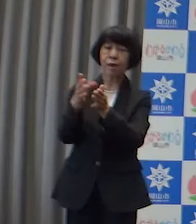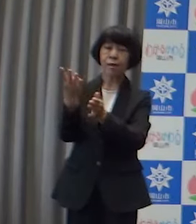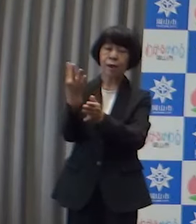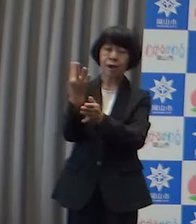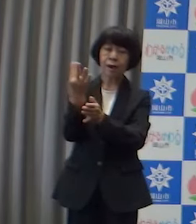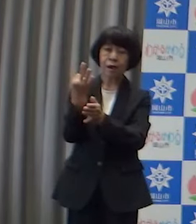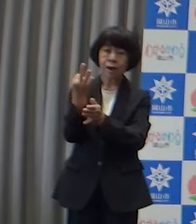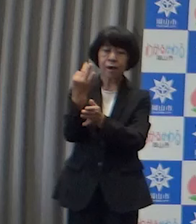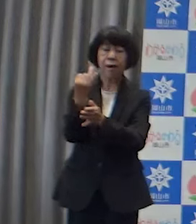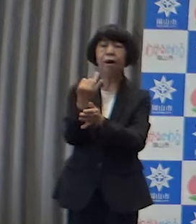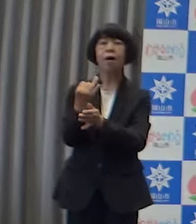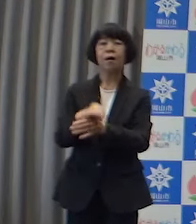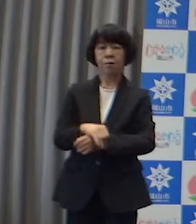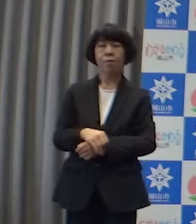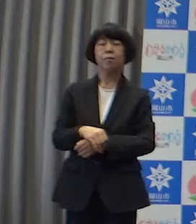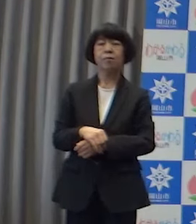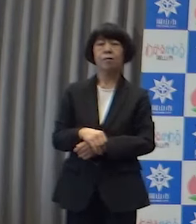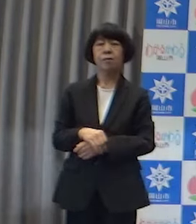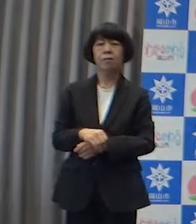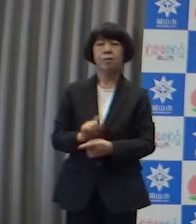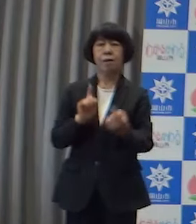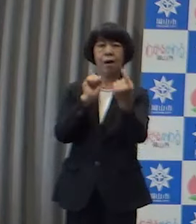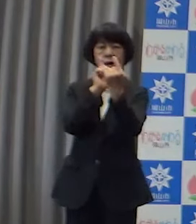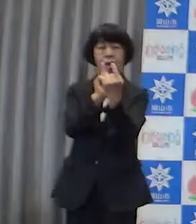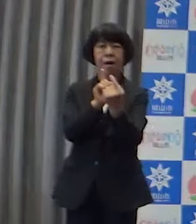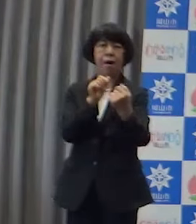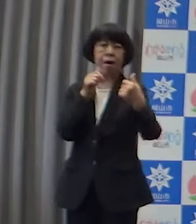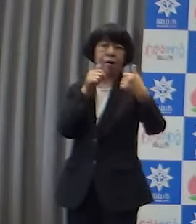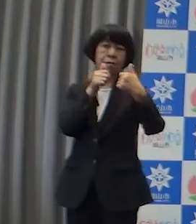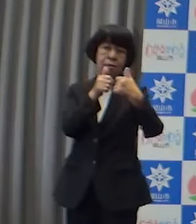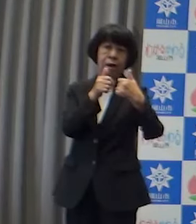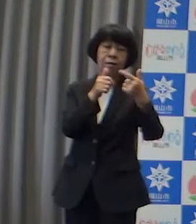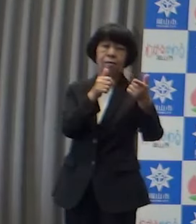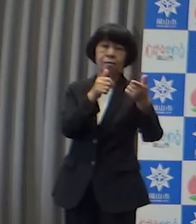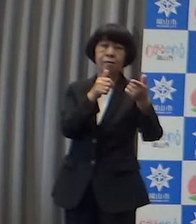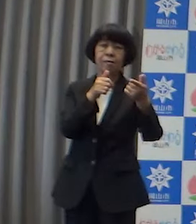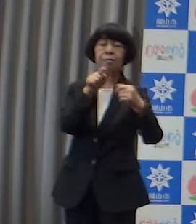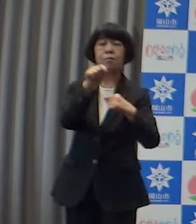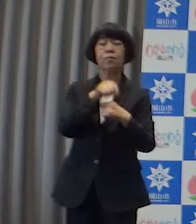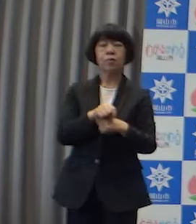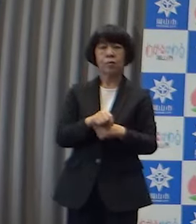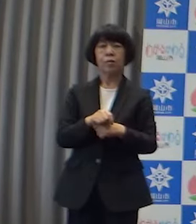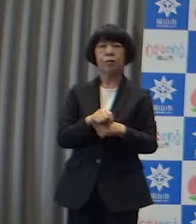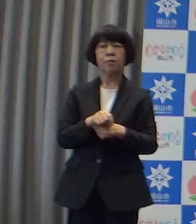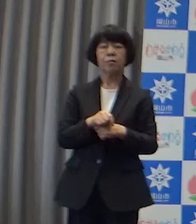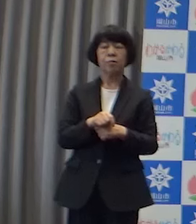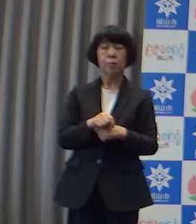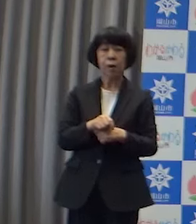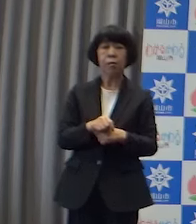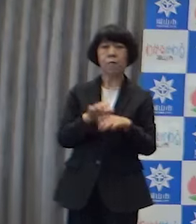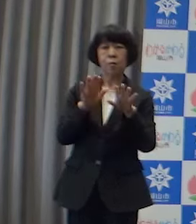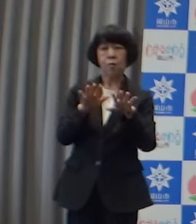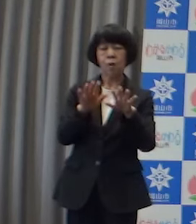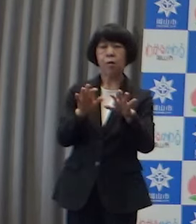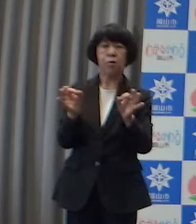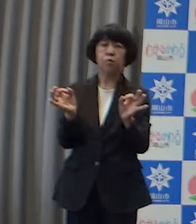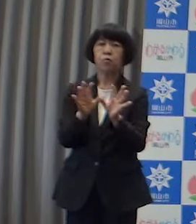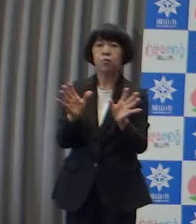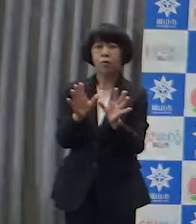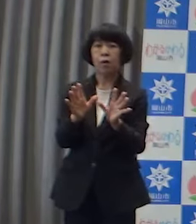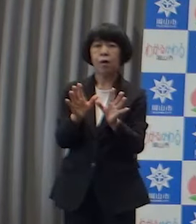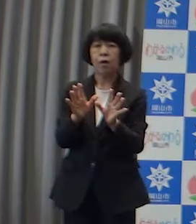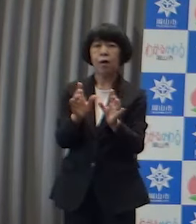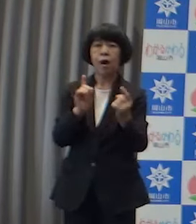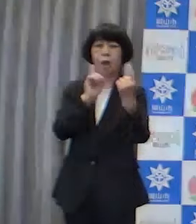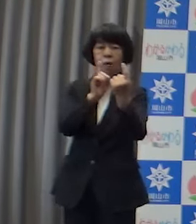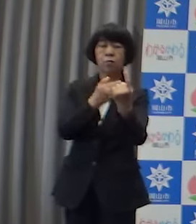おりました。今回急に会おうという話でお会いはしたんですけれども、その次の予定